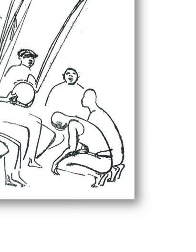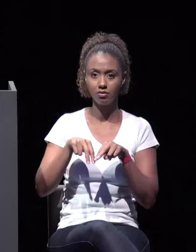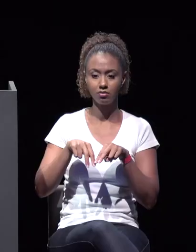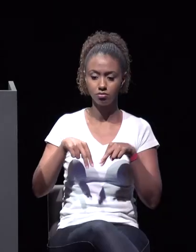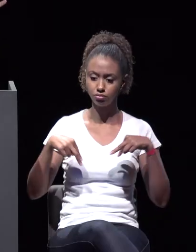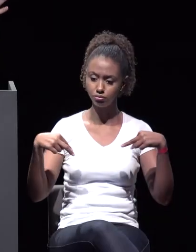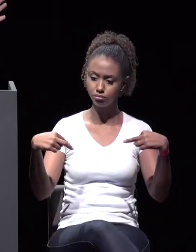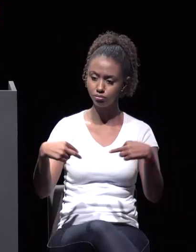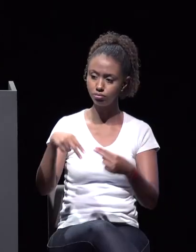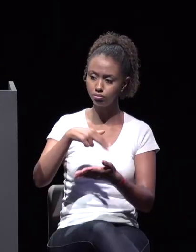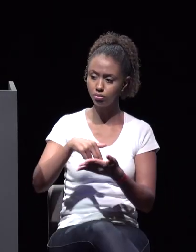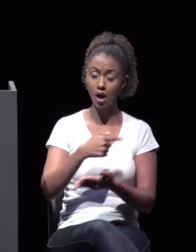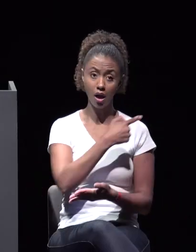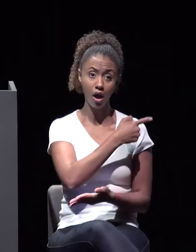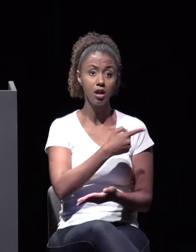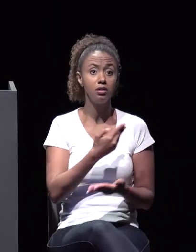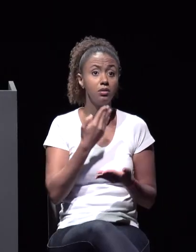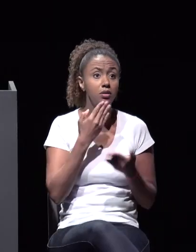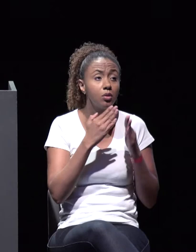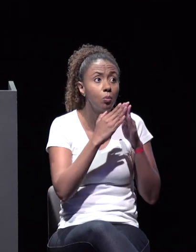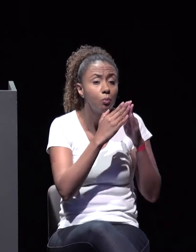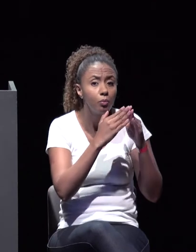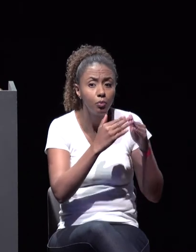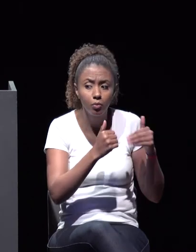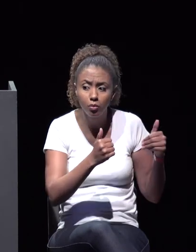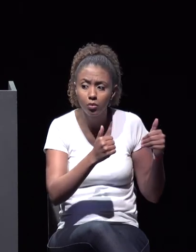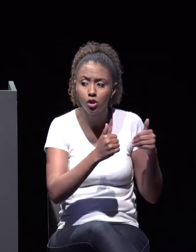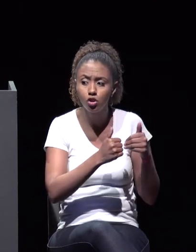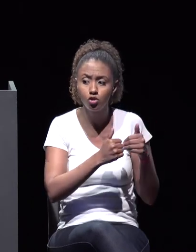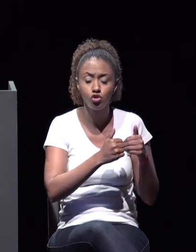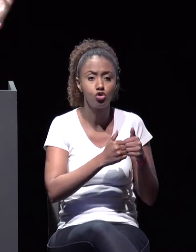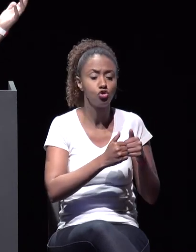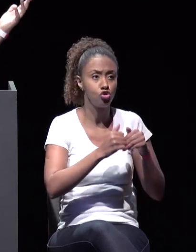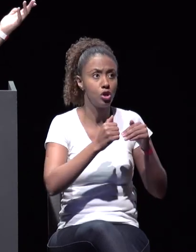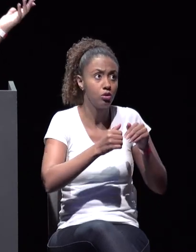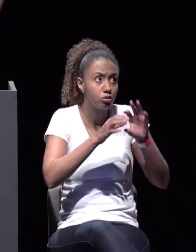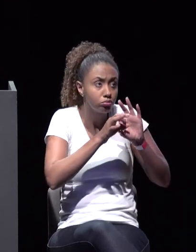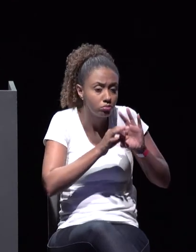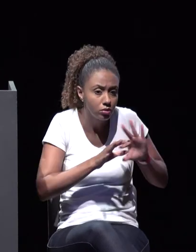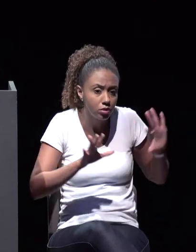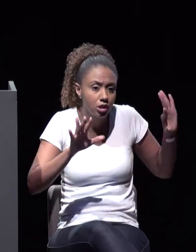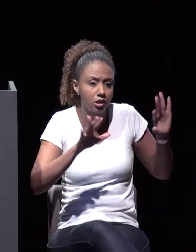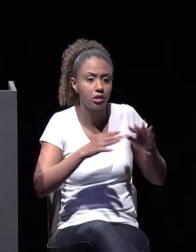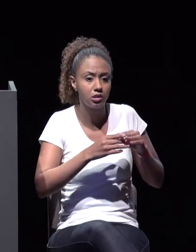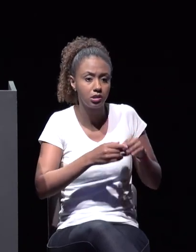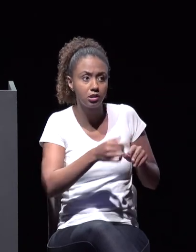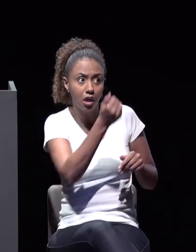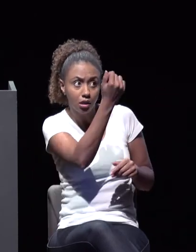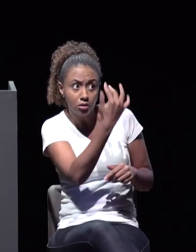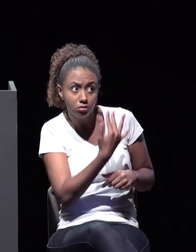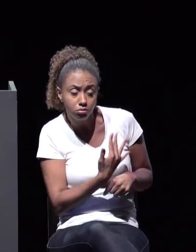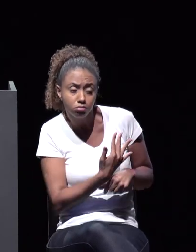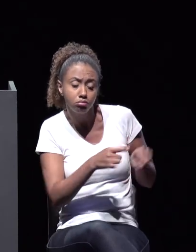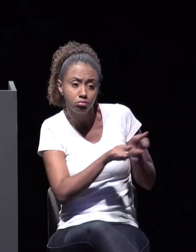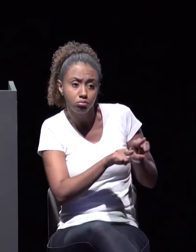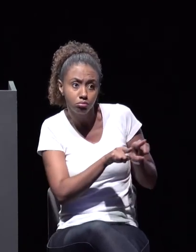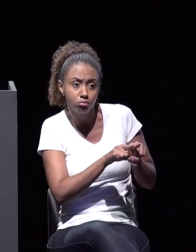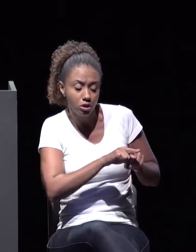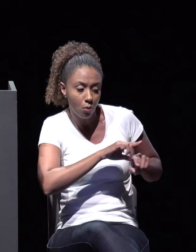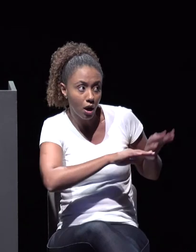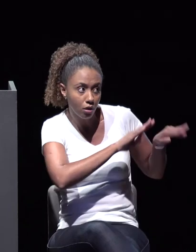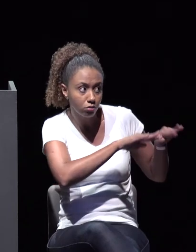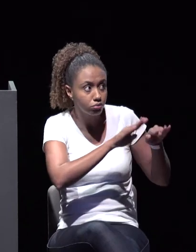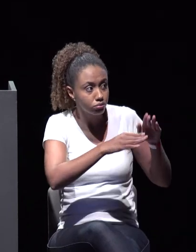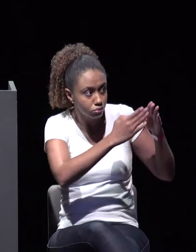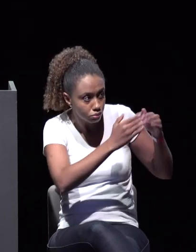pedindo a gol ali cruz bilbao não é que tem a mesma função dos atabaques então e